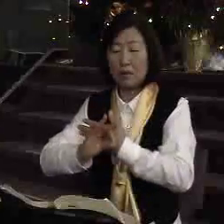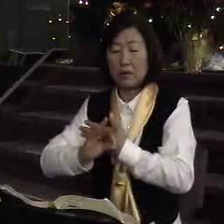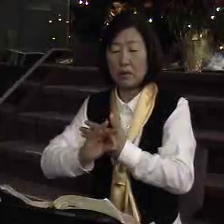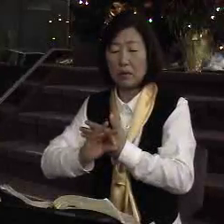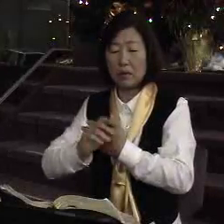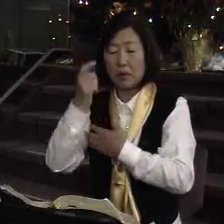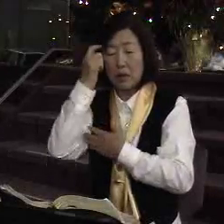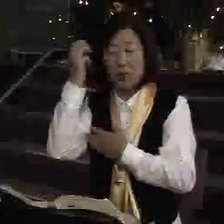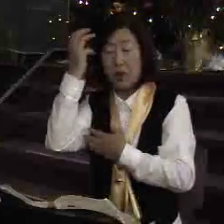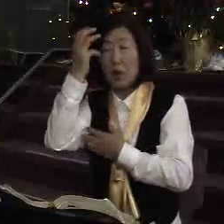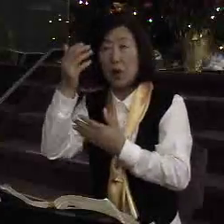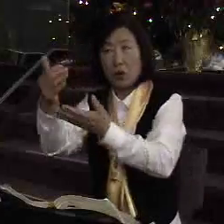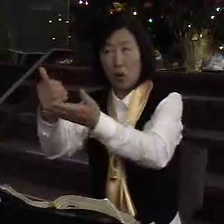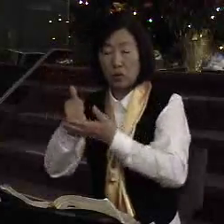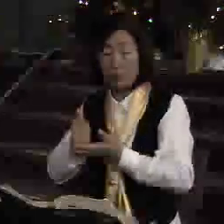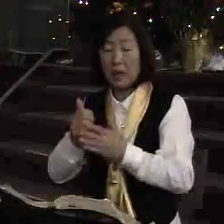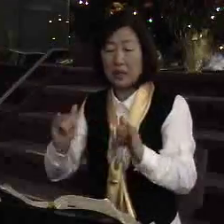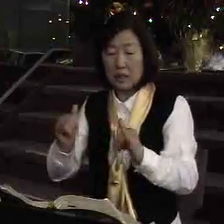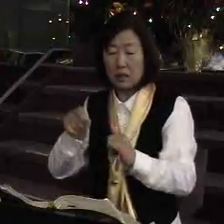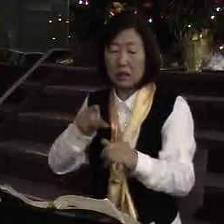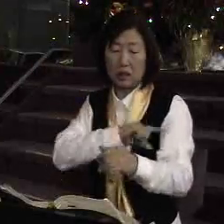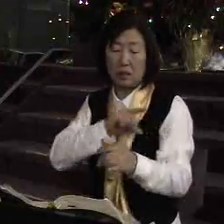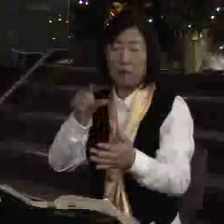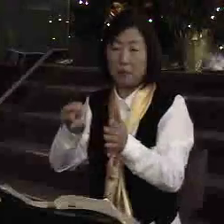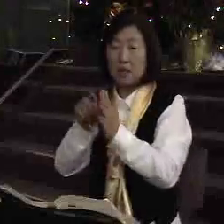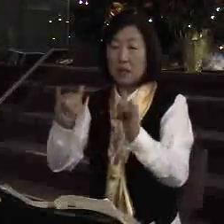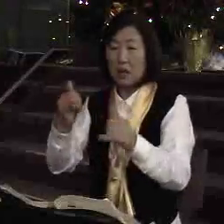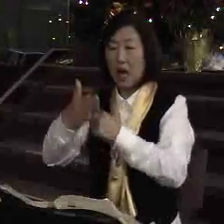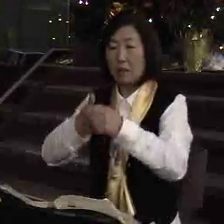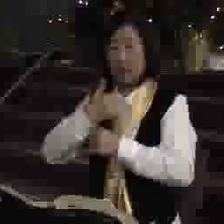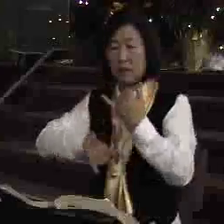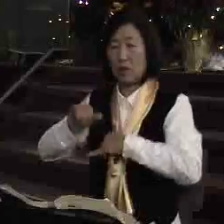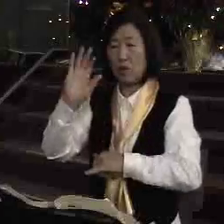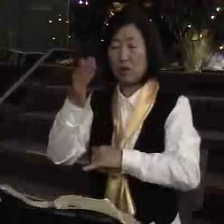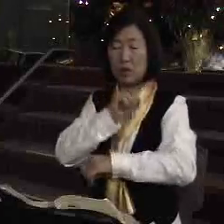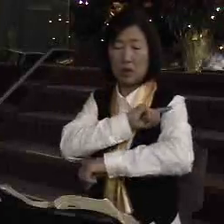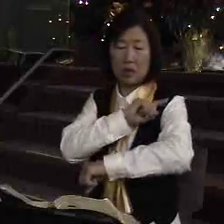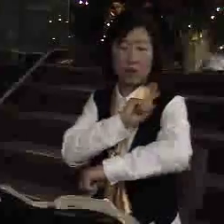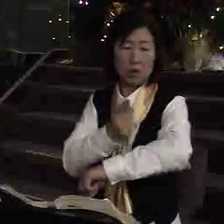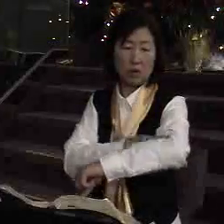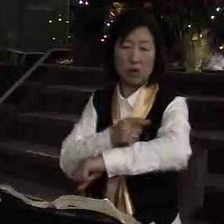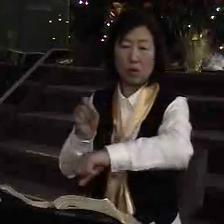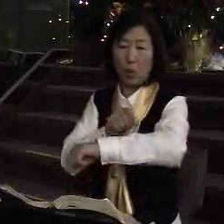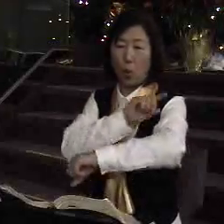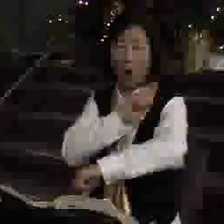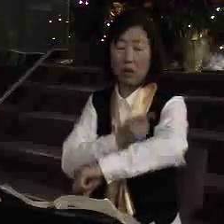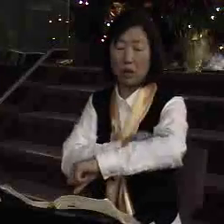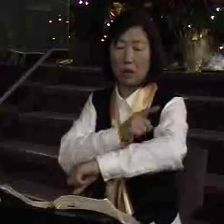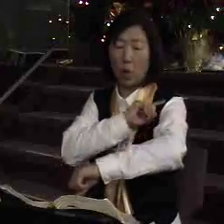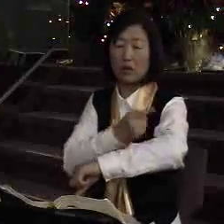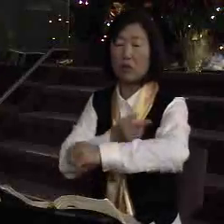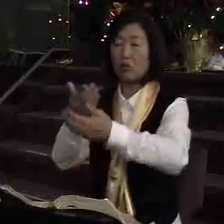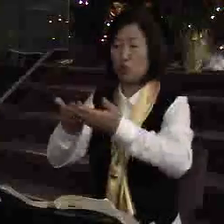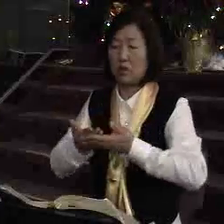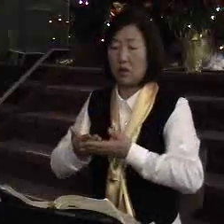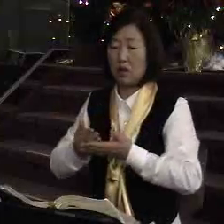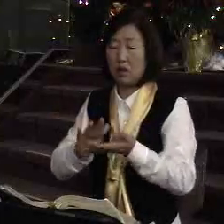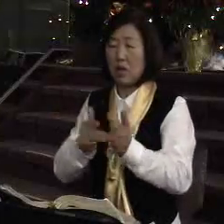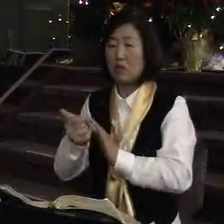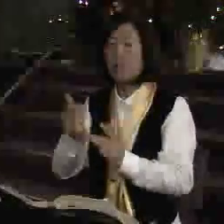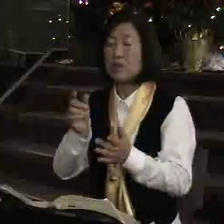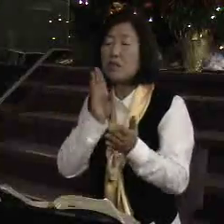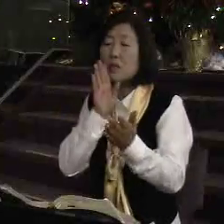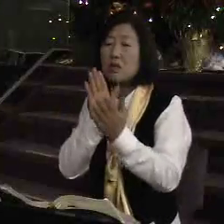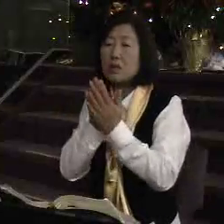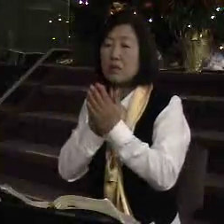그 영접하는 자, 그 이름을 믿는 자들에게는 하나님의 자녀가 되는 특권을, 권세를 주셨다. 친히 예수님이 말씀하셨어요. 다른 게 필요